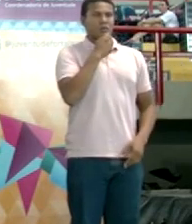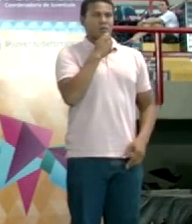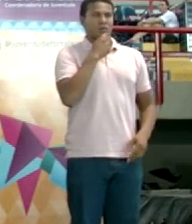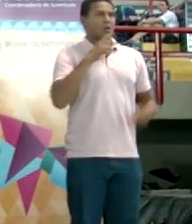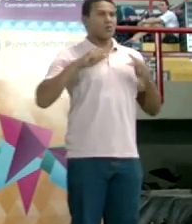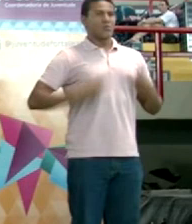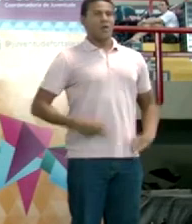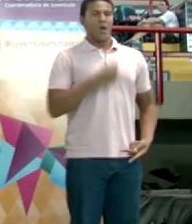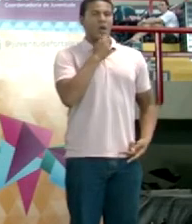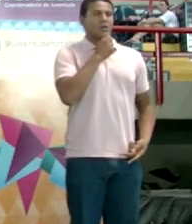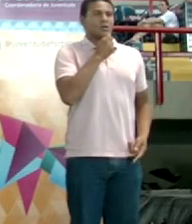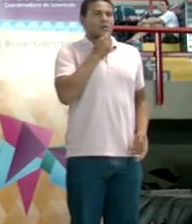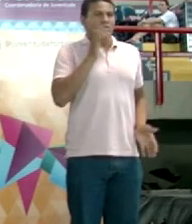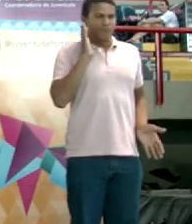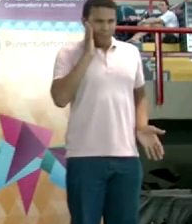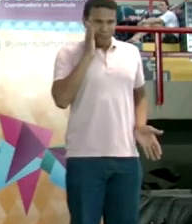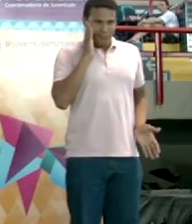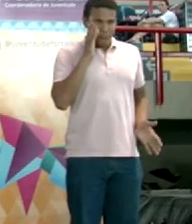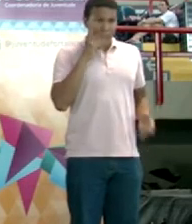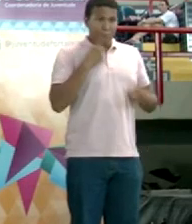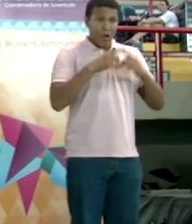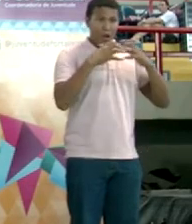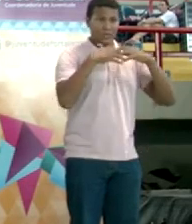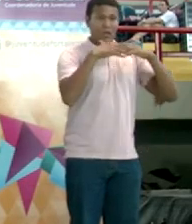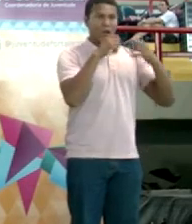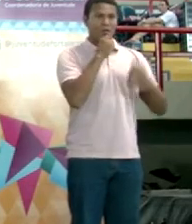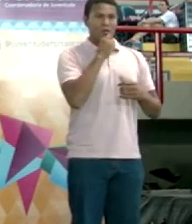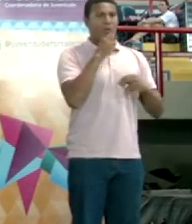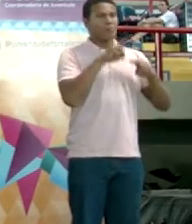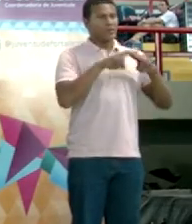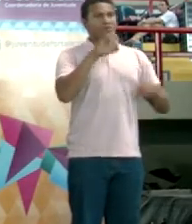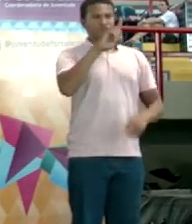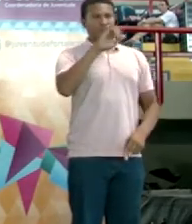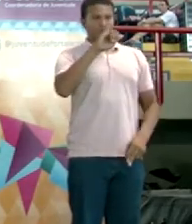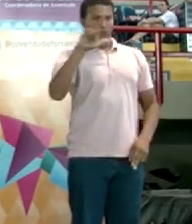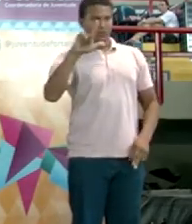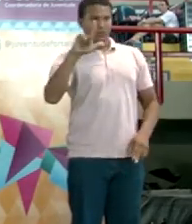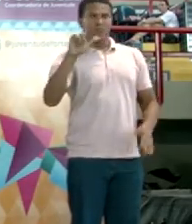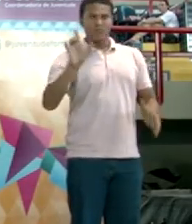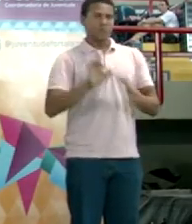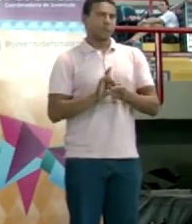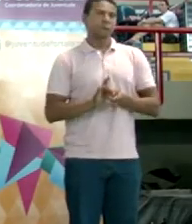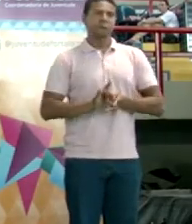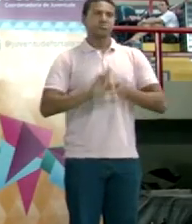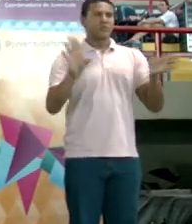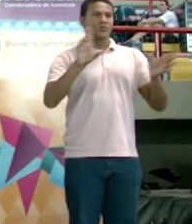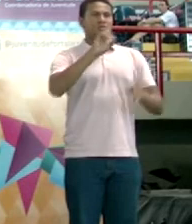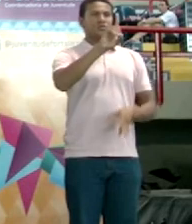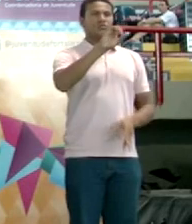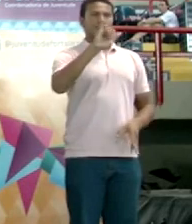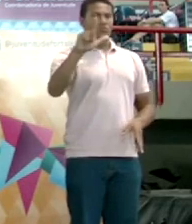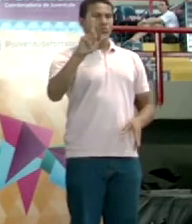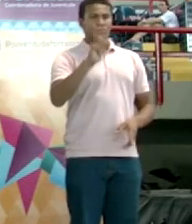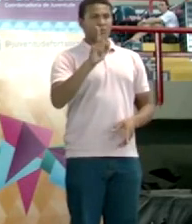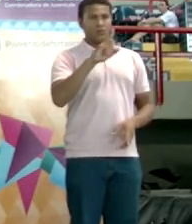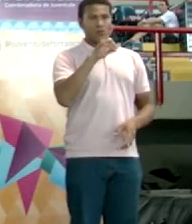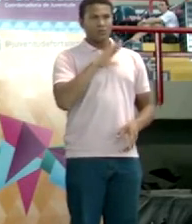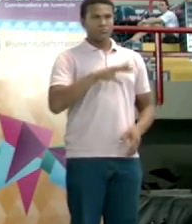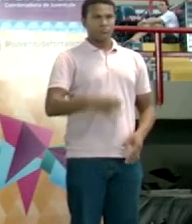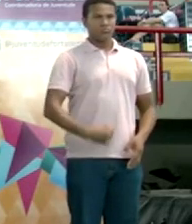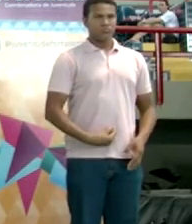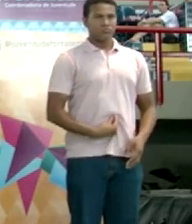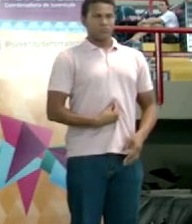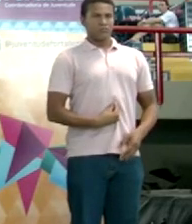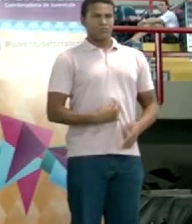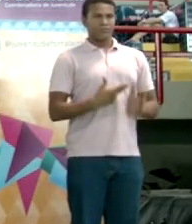considerado como cidadão brasileiro. É por isso que o DIU ainda é aceito no mercado e não é considerado como aborto, juridicamente falando,